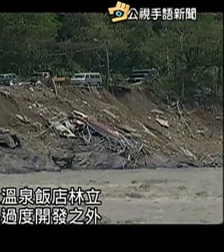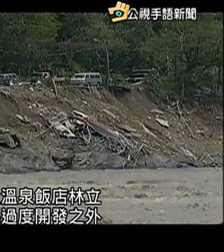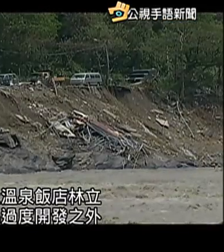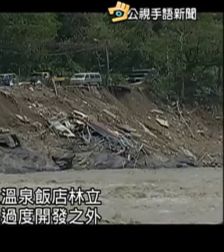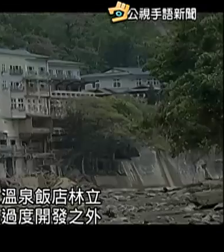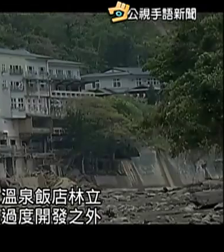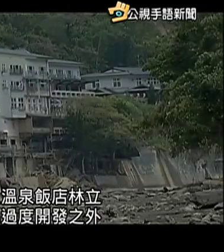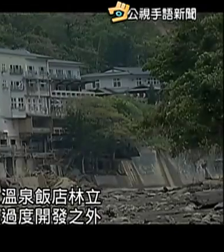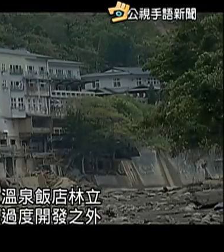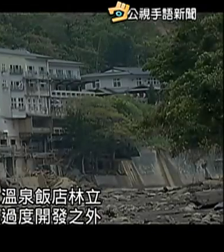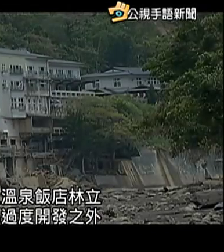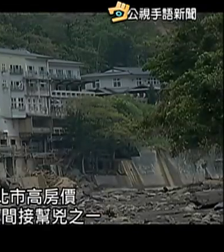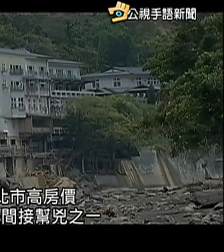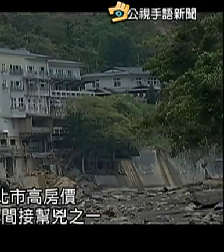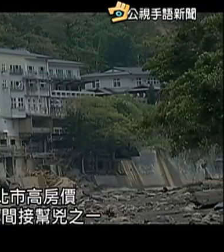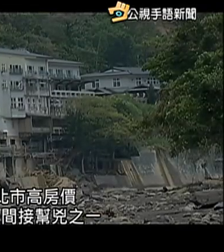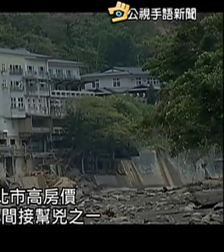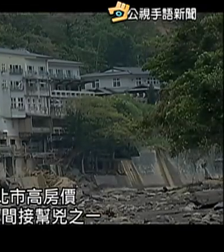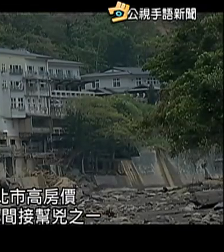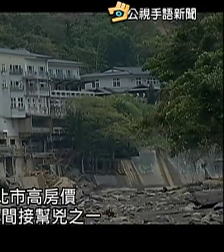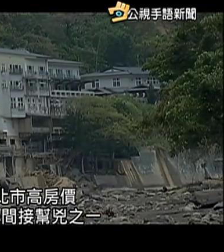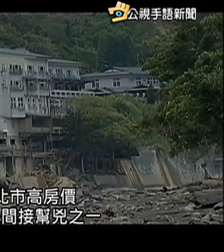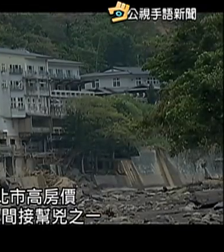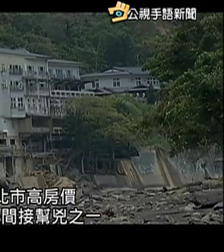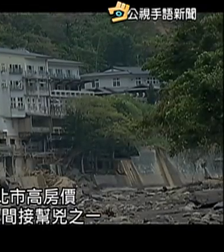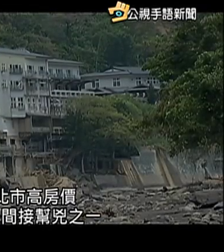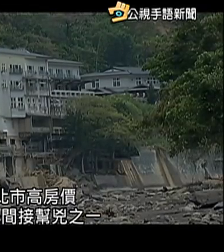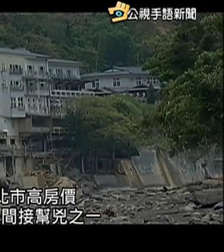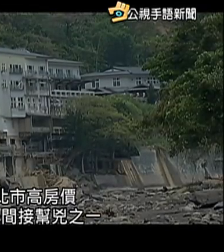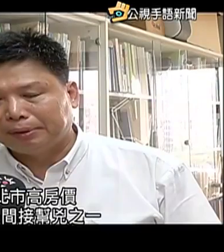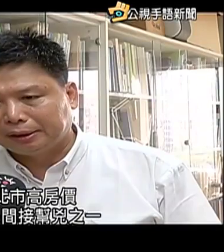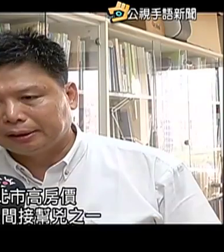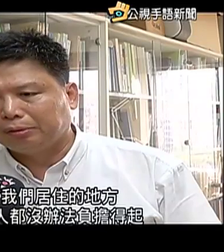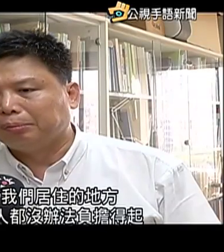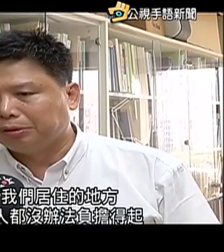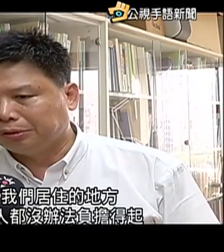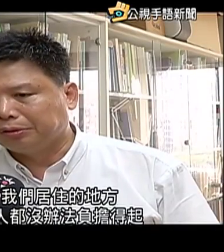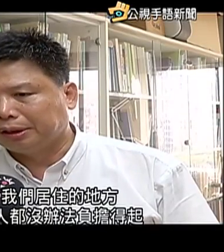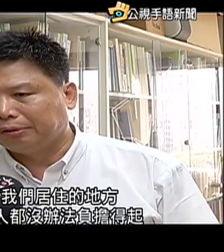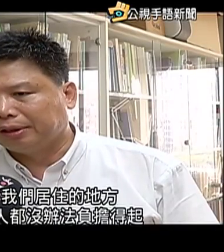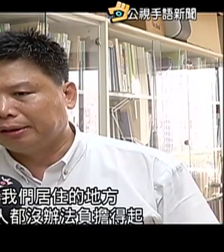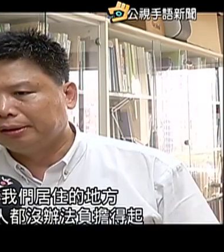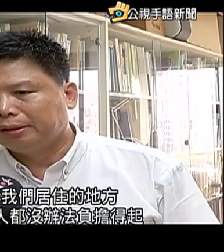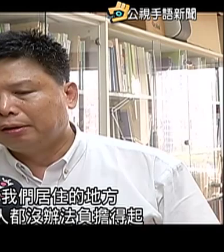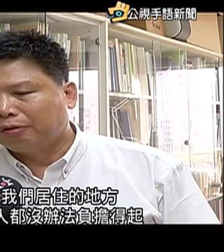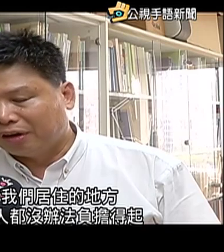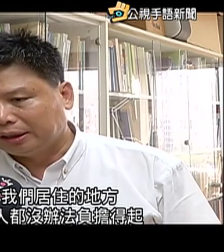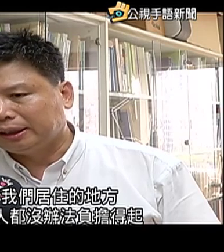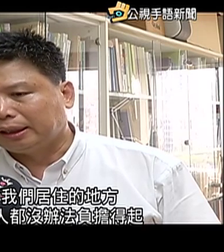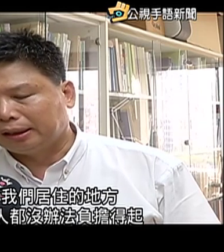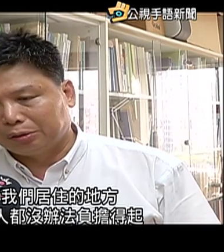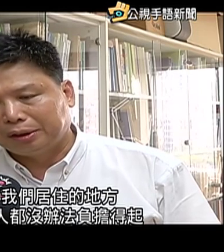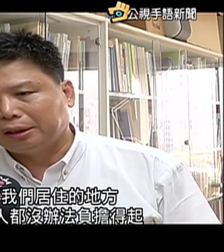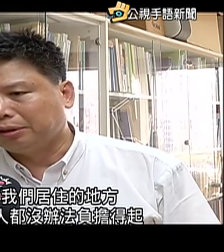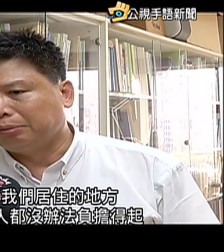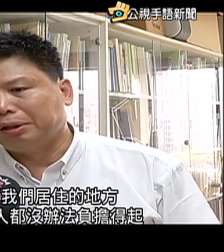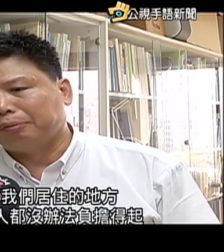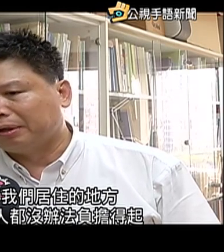度开发之外，北市高房价也是间接帮凶之一。 台北市我们居住的地方，房价很多人都没有办